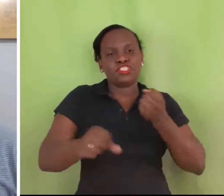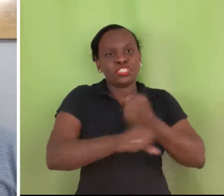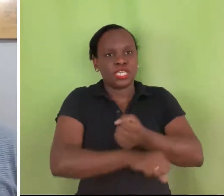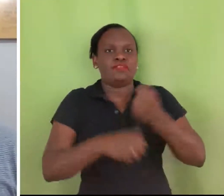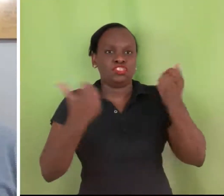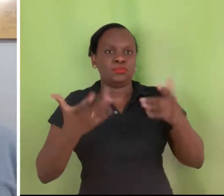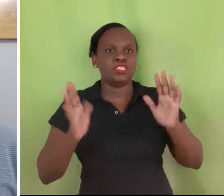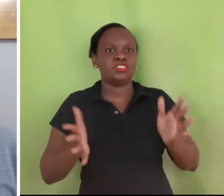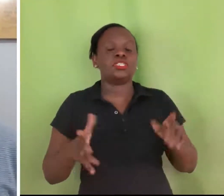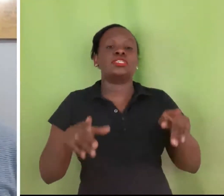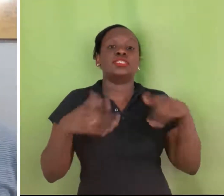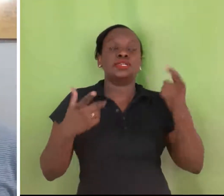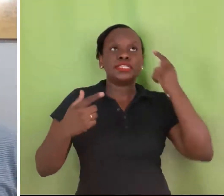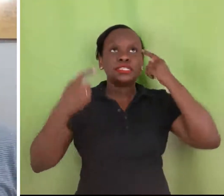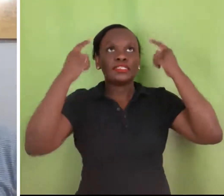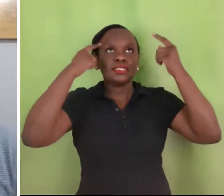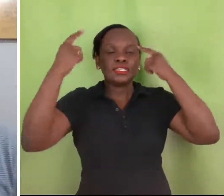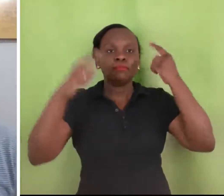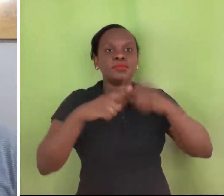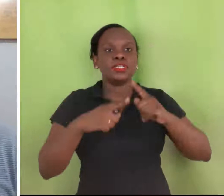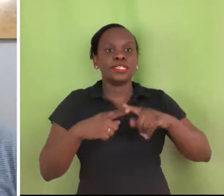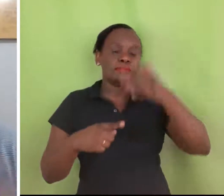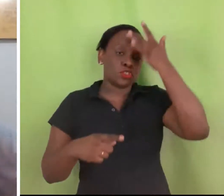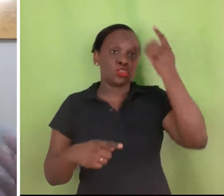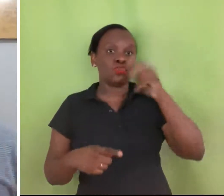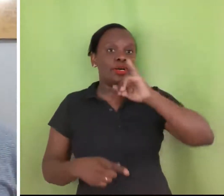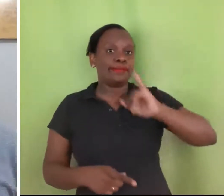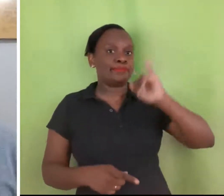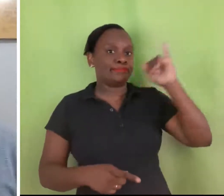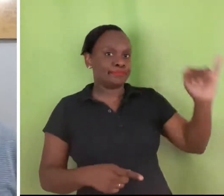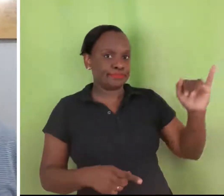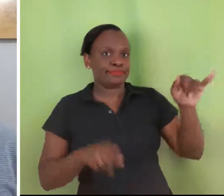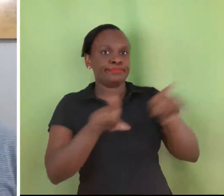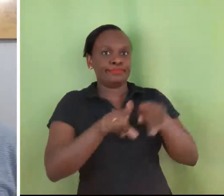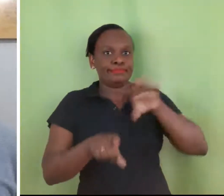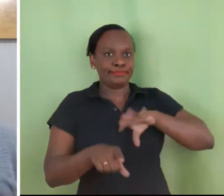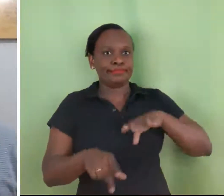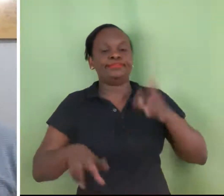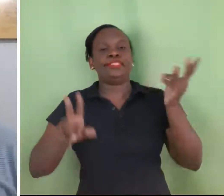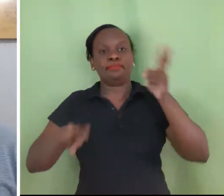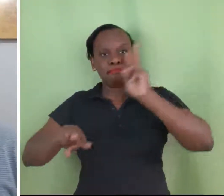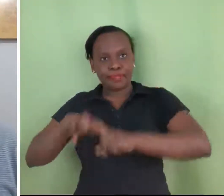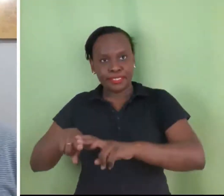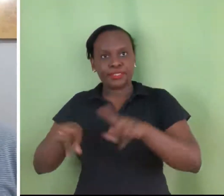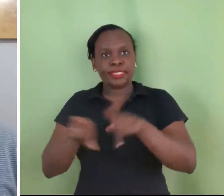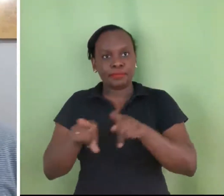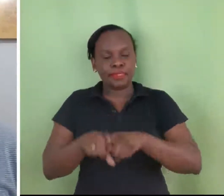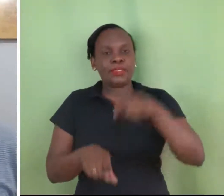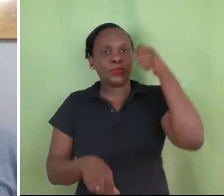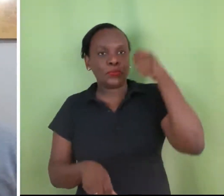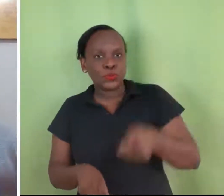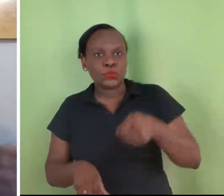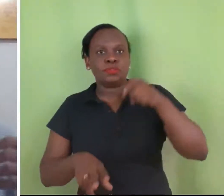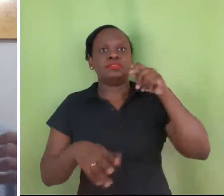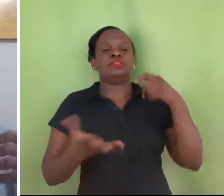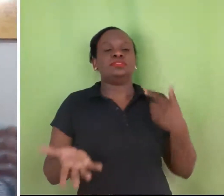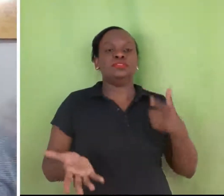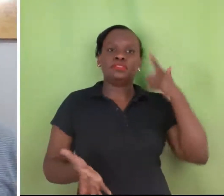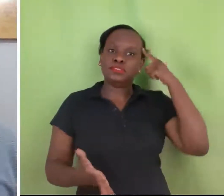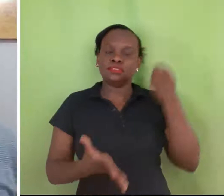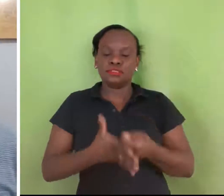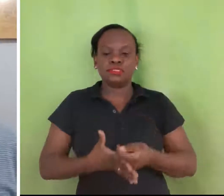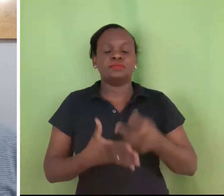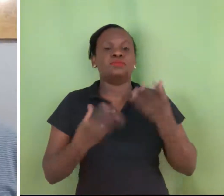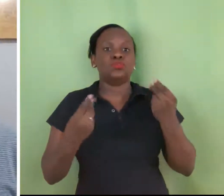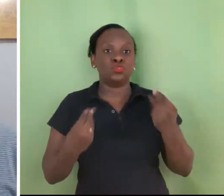falei, ficaram nas ideias porque acabaram sendo denunciados, também foram presos, também foram condenados, né?